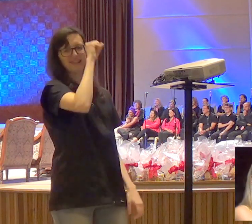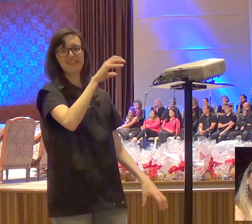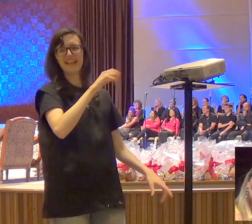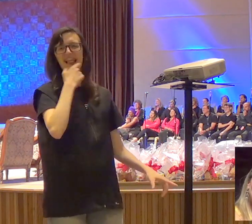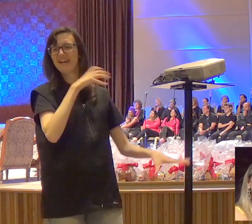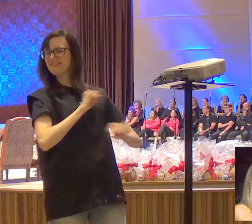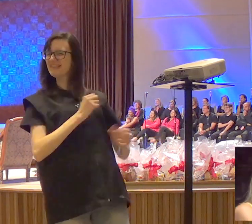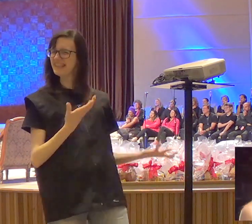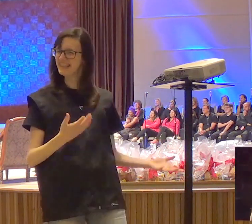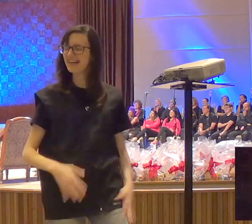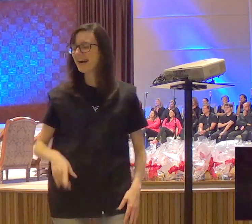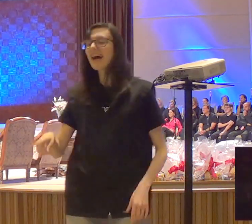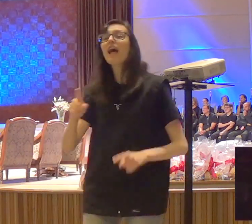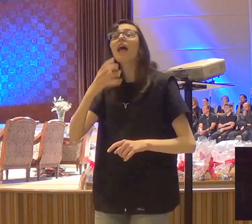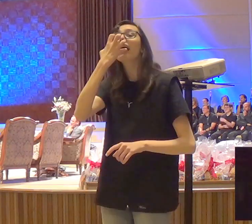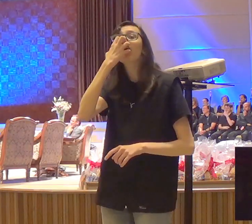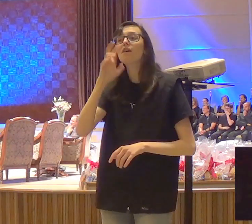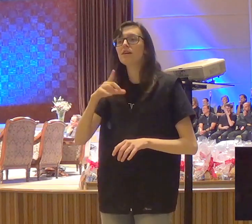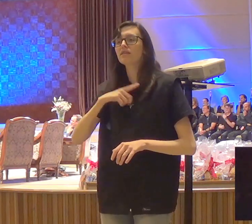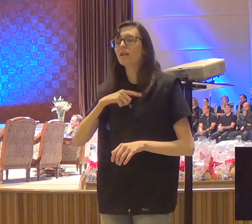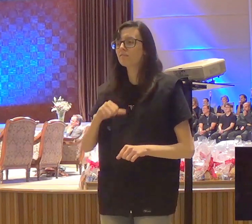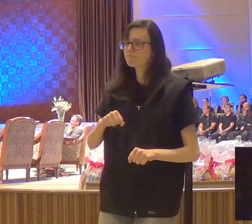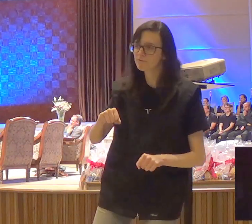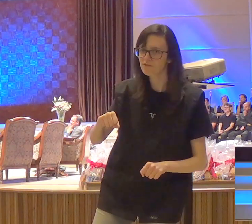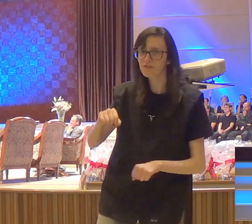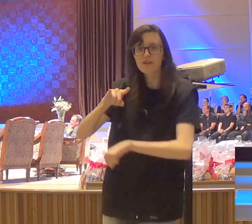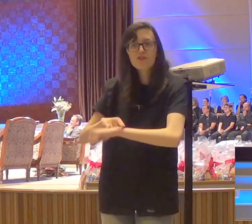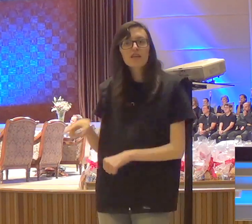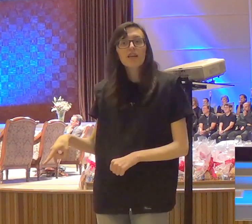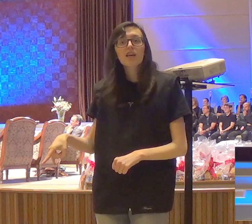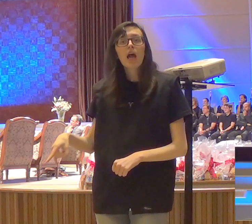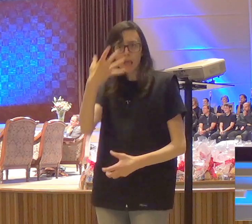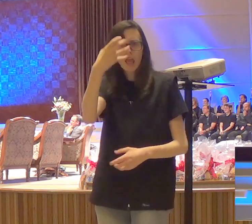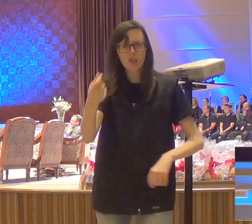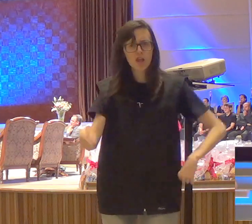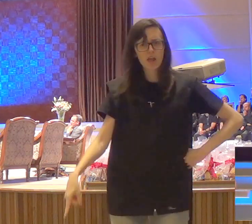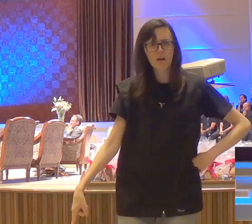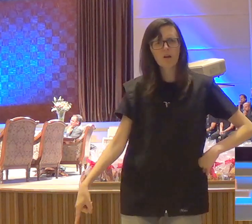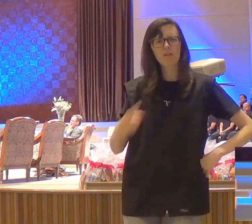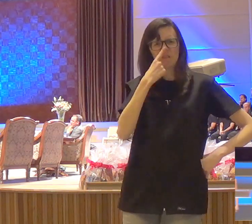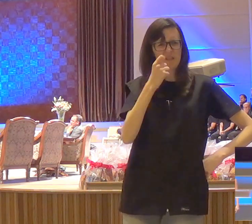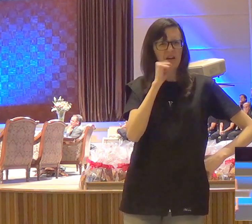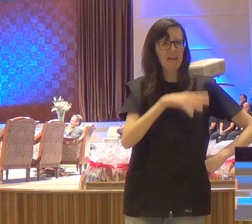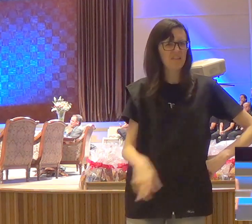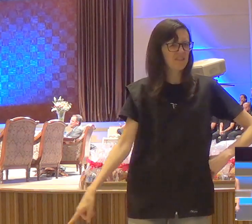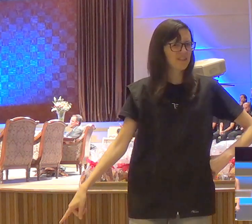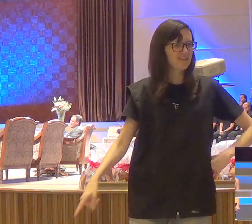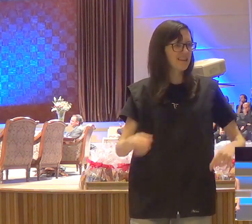So, e o cachorro passou e fez suas necessidades em cima da nota. It stinks a little bit, yes? Vai cheirar mal pouco, não